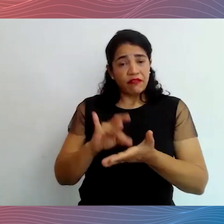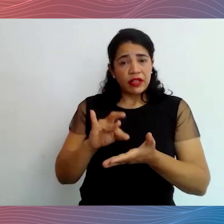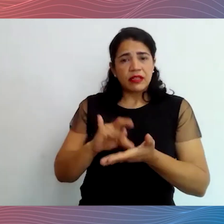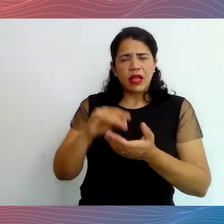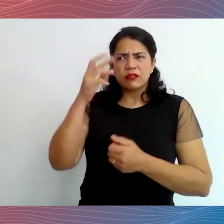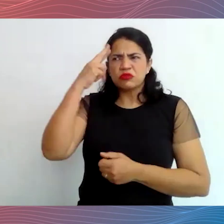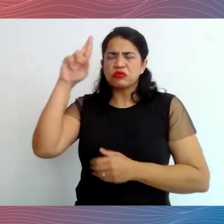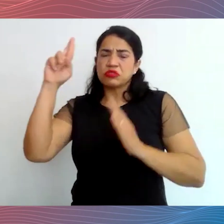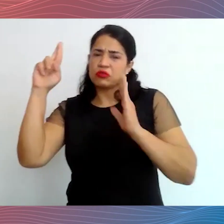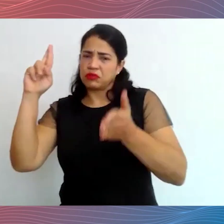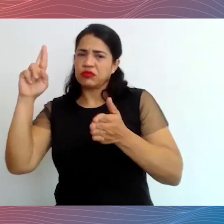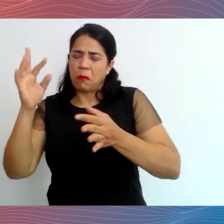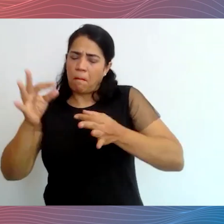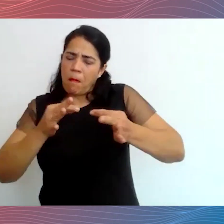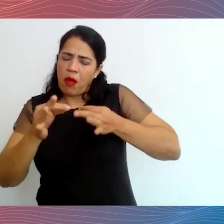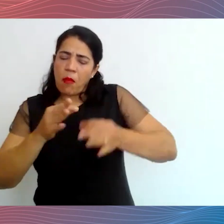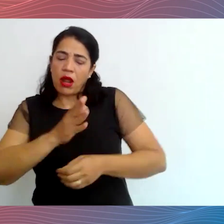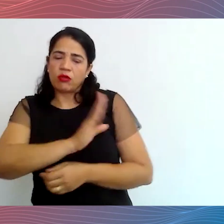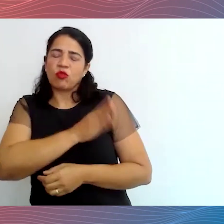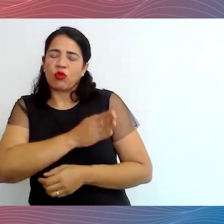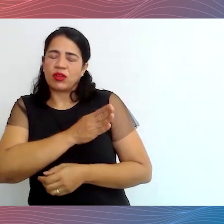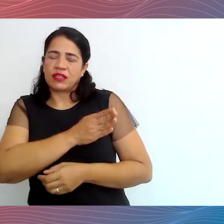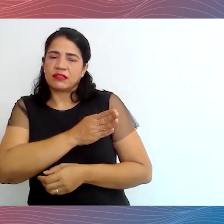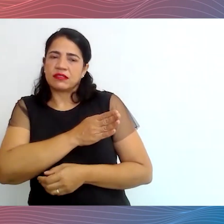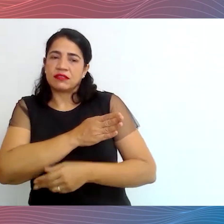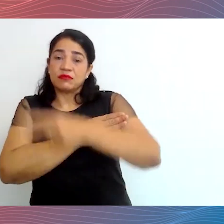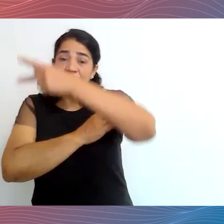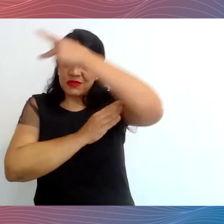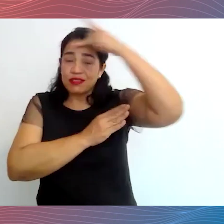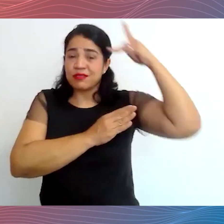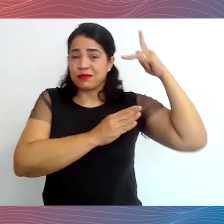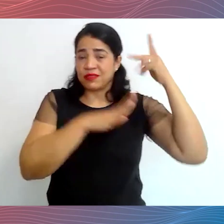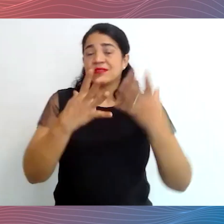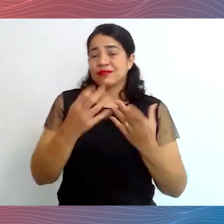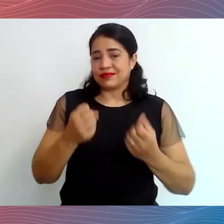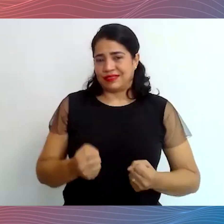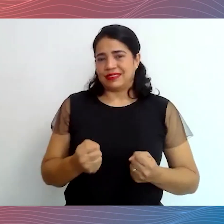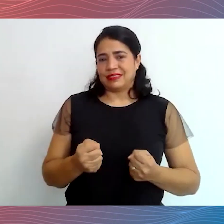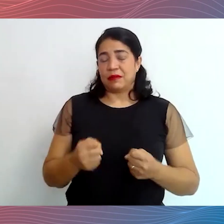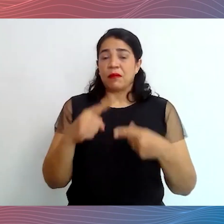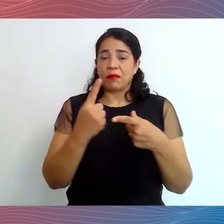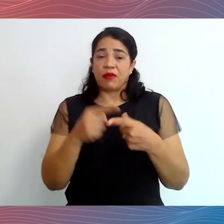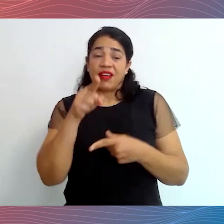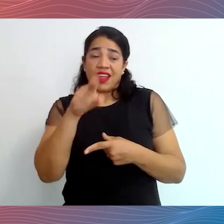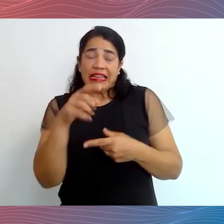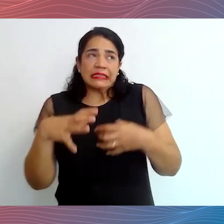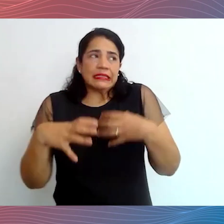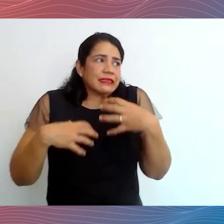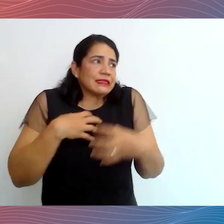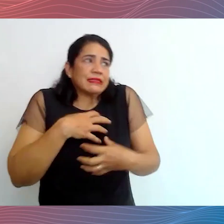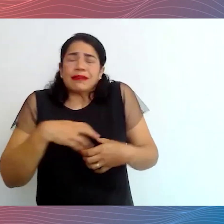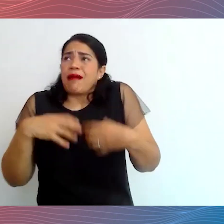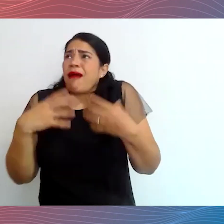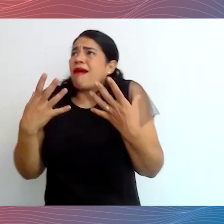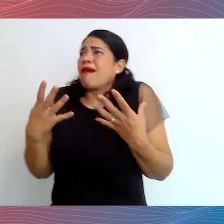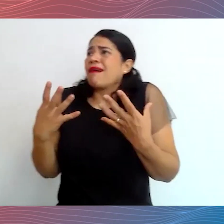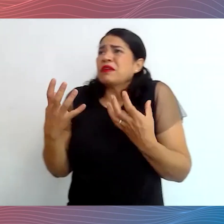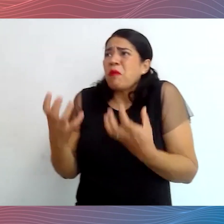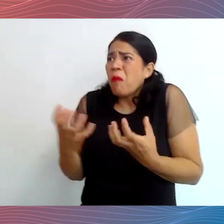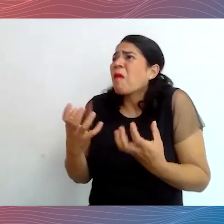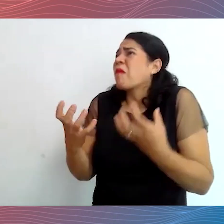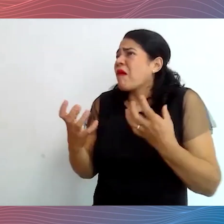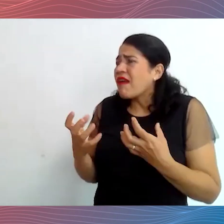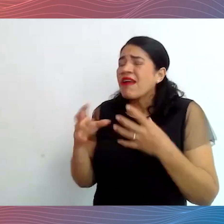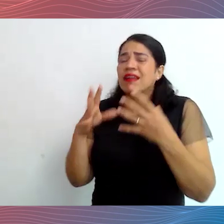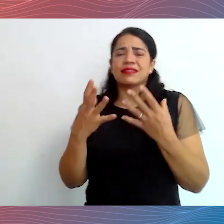e são pessoas que estarão desesperadas para receber o rio da graça. E quando o rio da graça